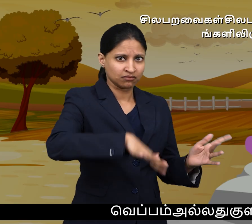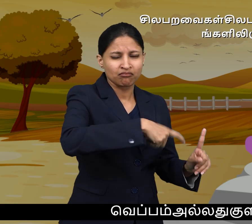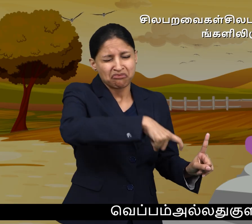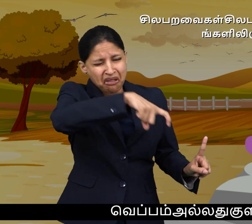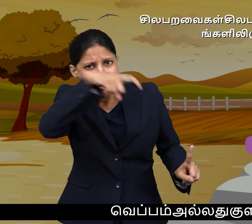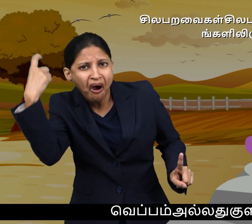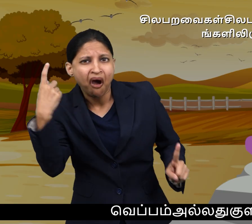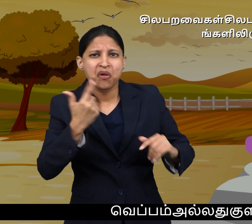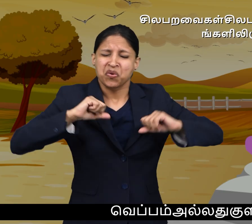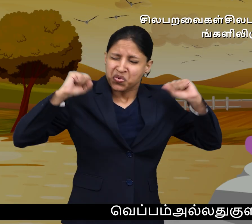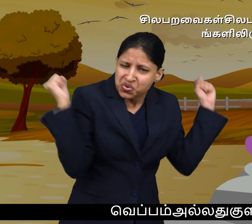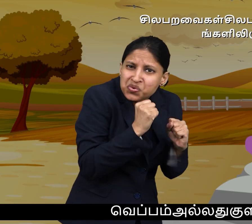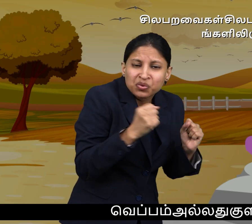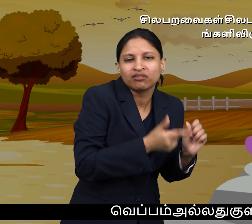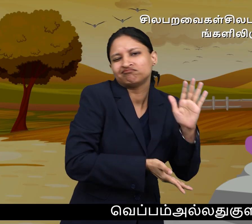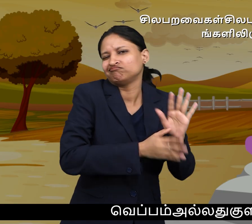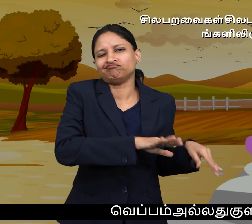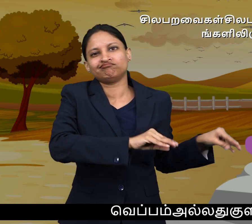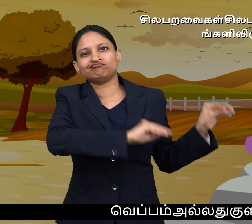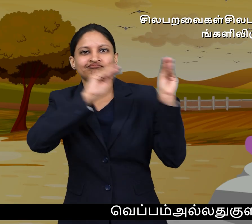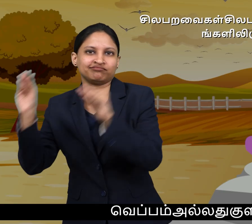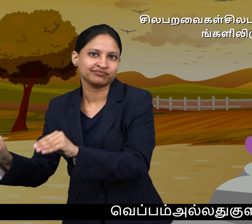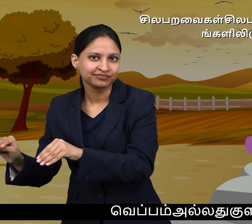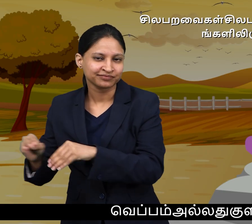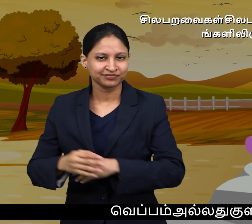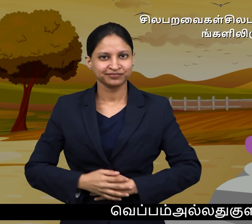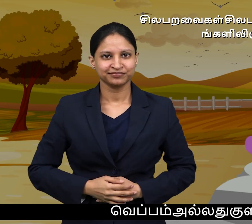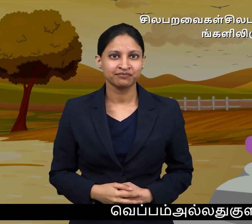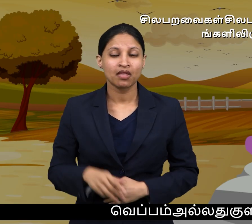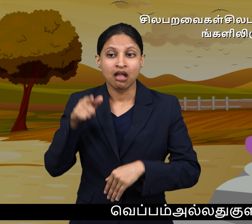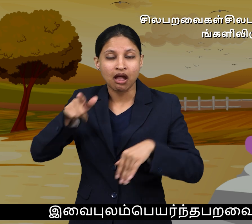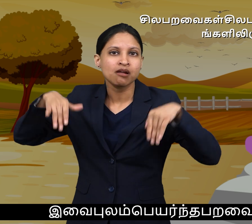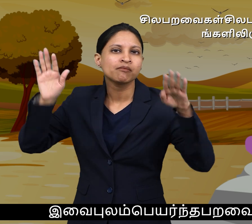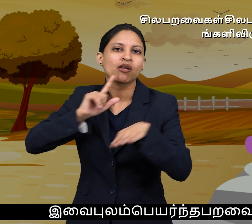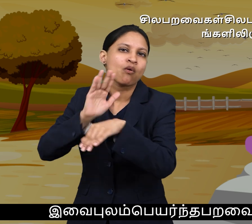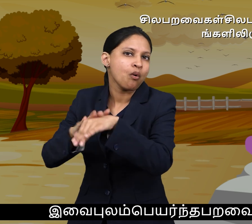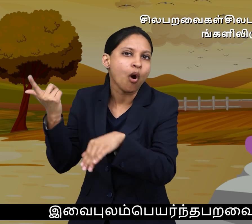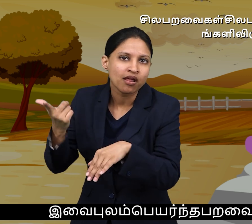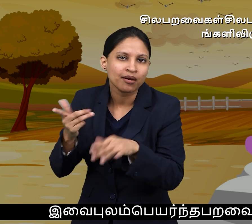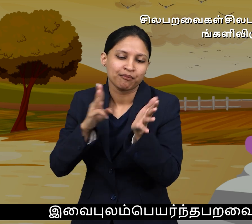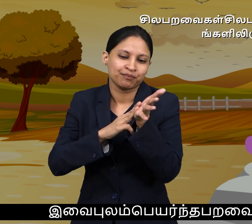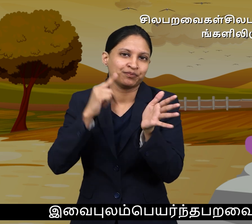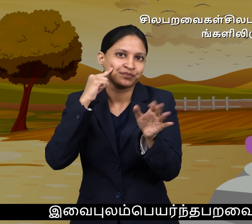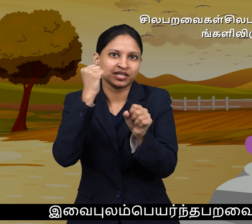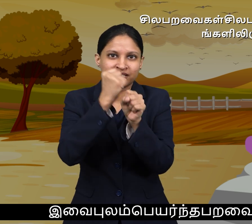வெப்பம் அல்லது குளிரிலிருந்து தப்பிக்கவும் அவை வருகின்றன. இவை புலம்பெயர்ந்த பறவைகள்